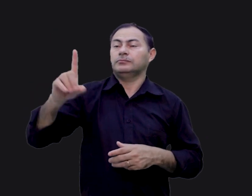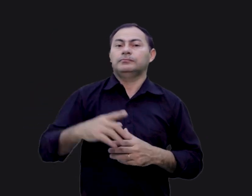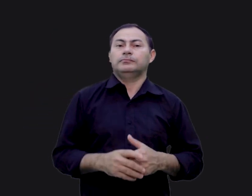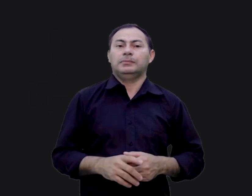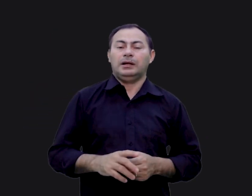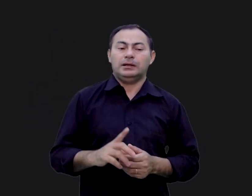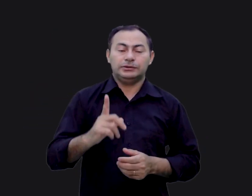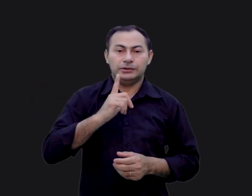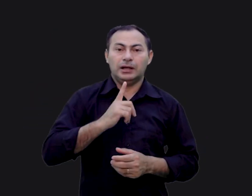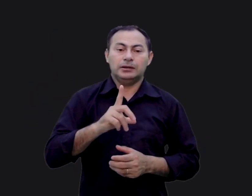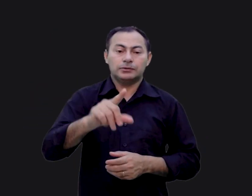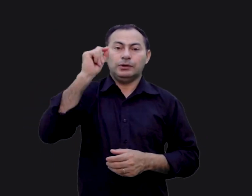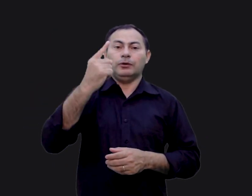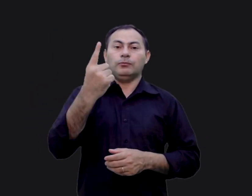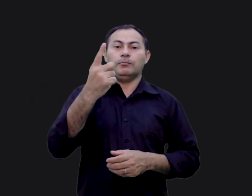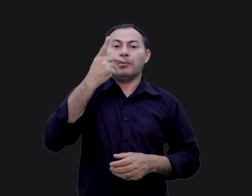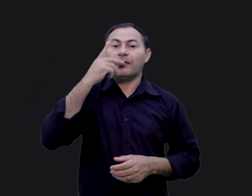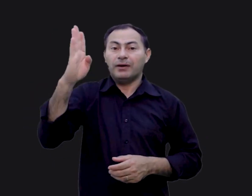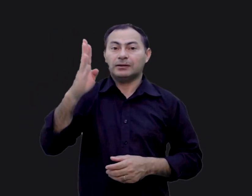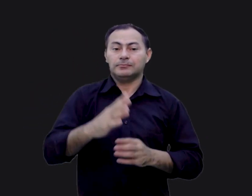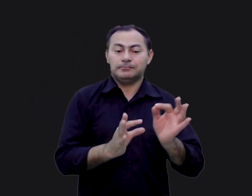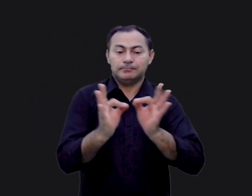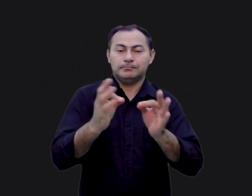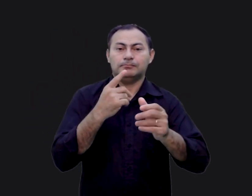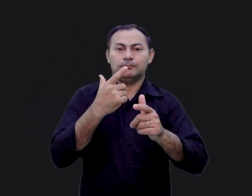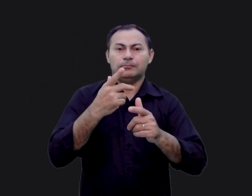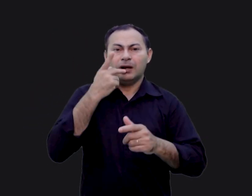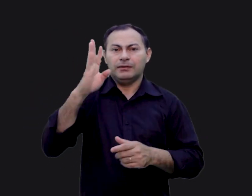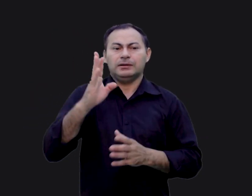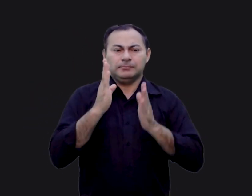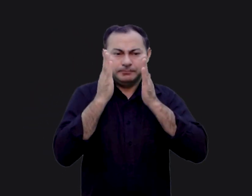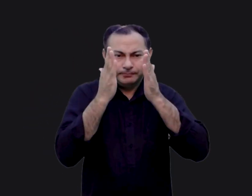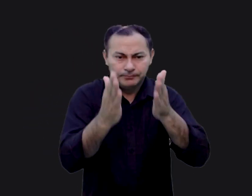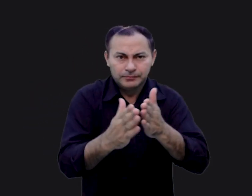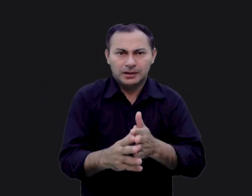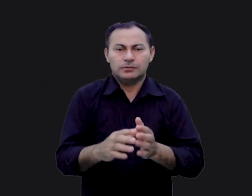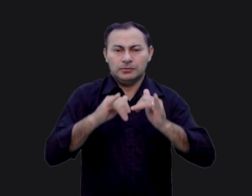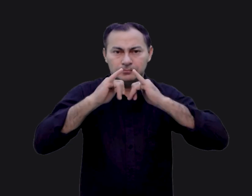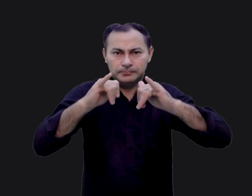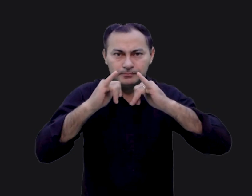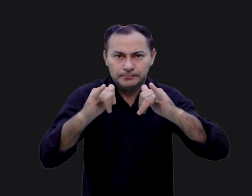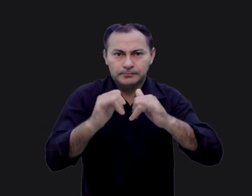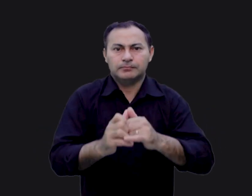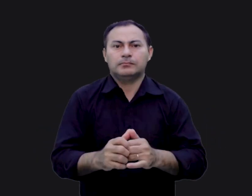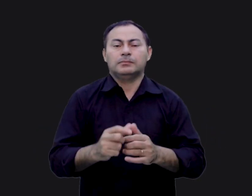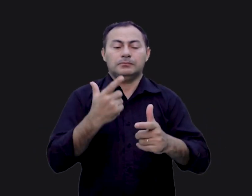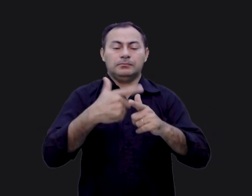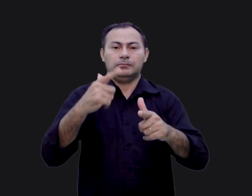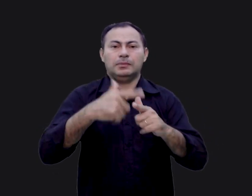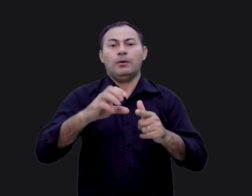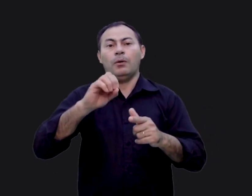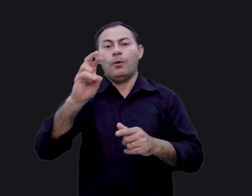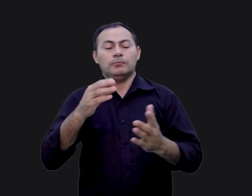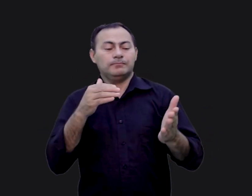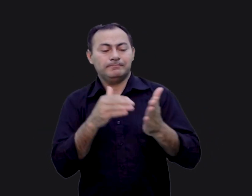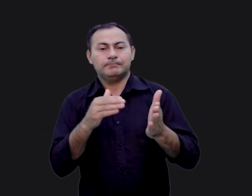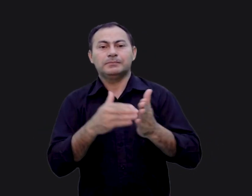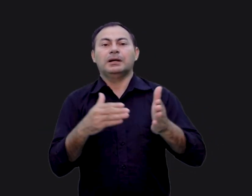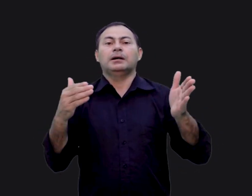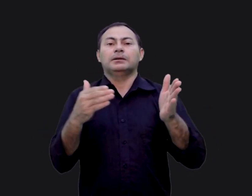Deus, ele levantava um profeta. Uma das funções do profeta era centralizar sua pregação no problema ou no obstáculo